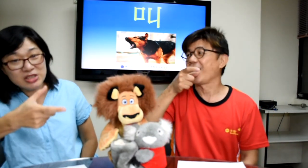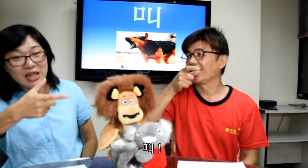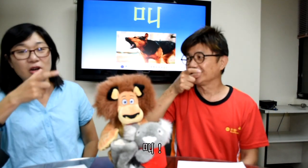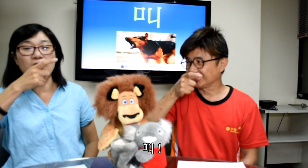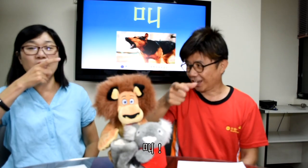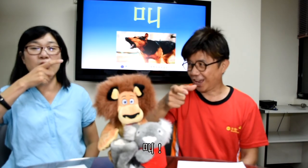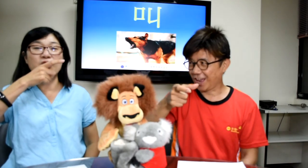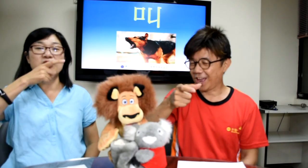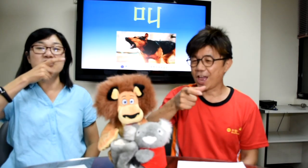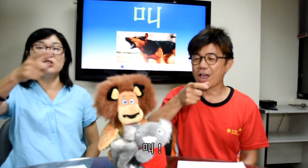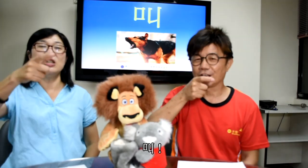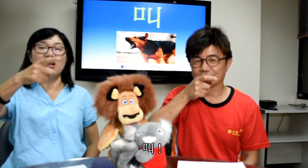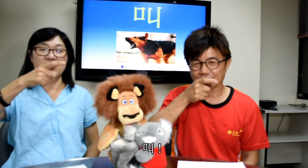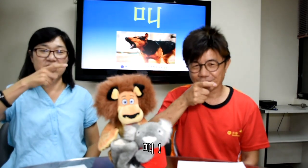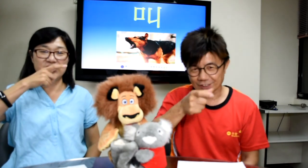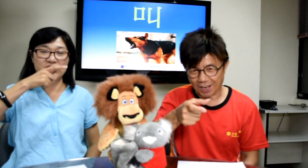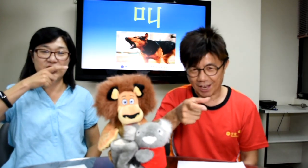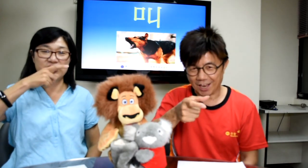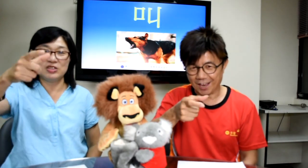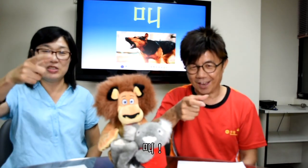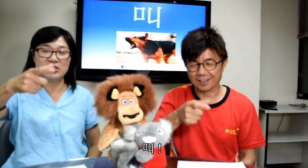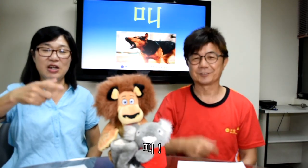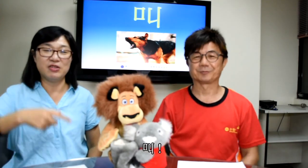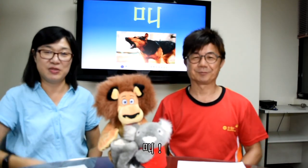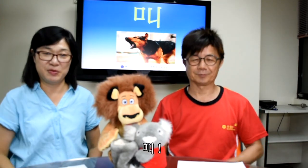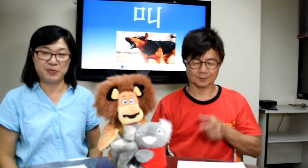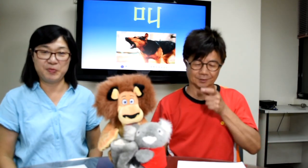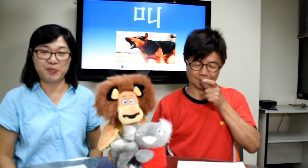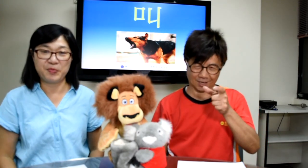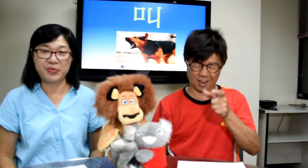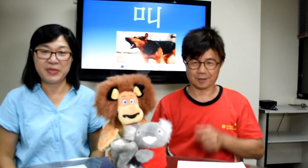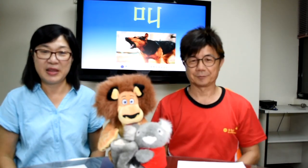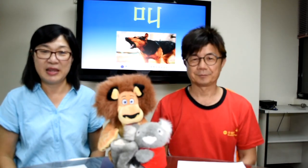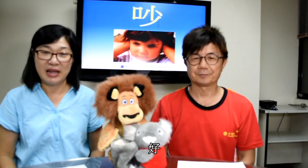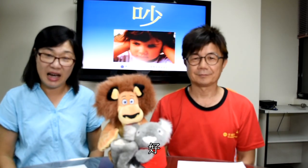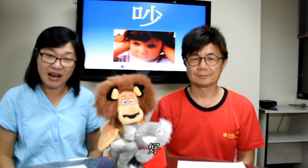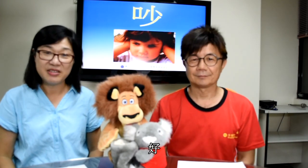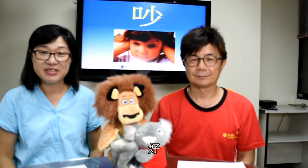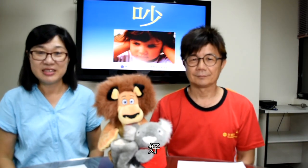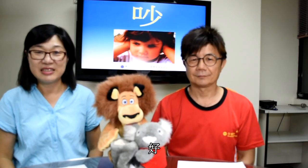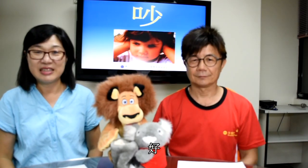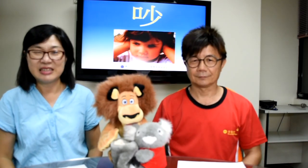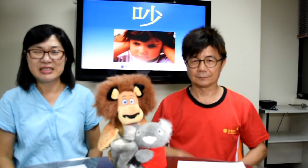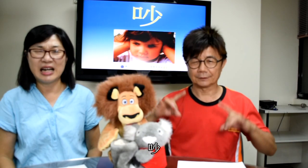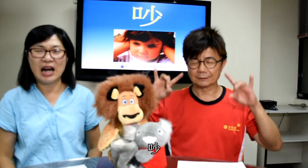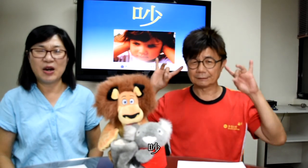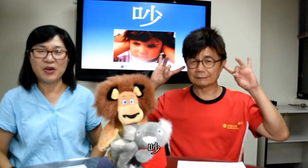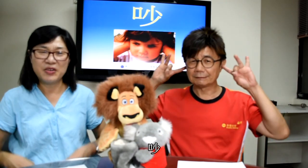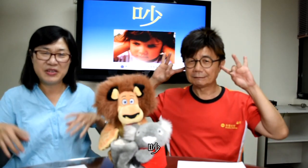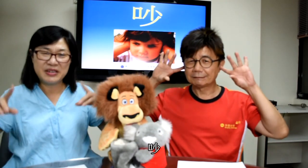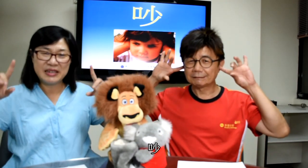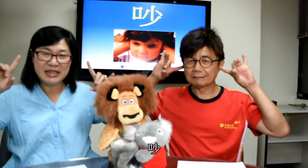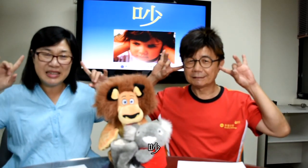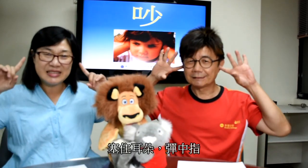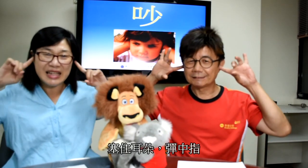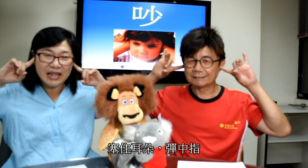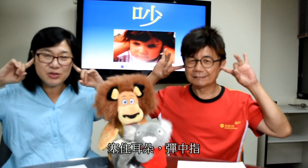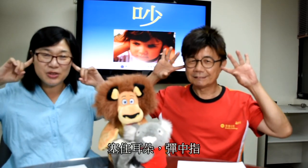叫叫叫。好，吵，塞住耳